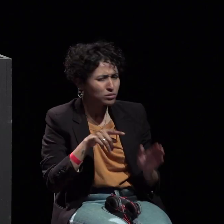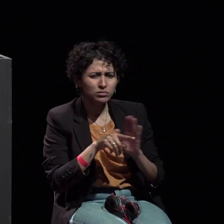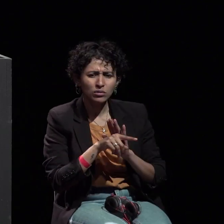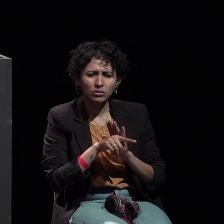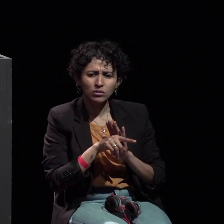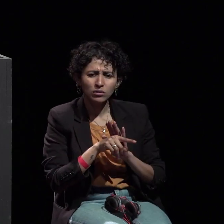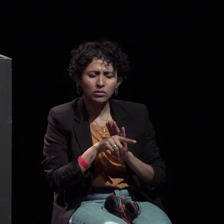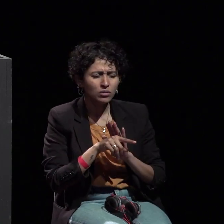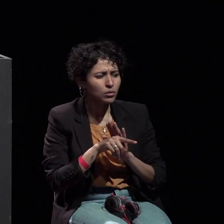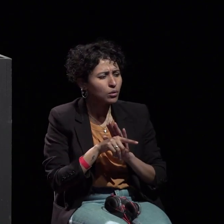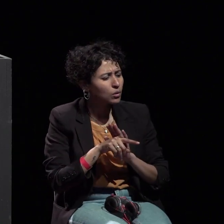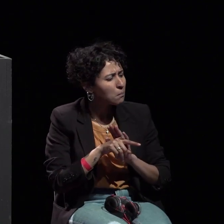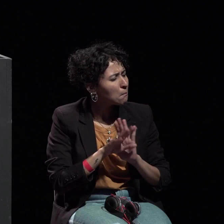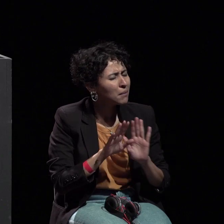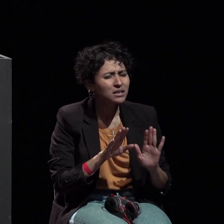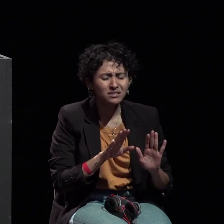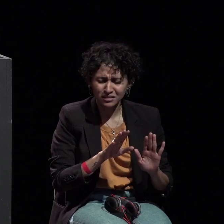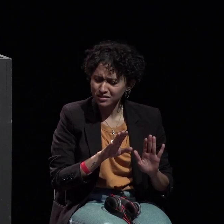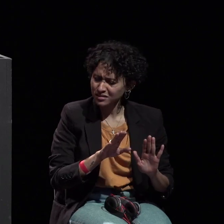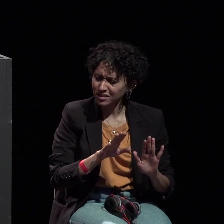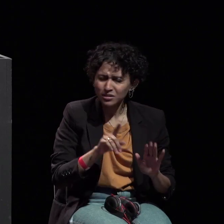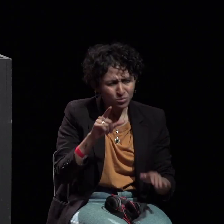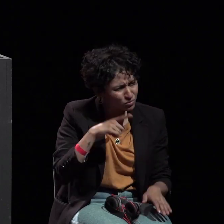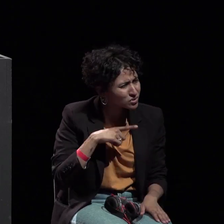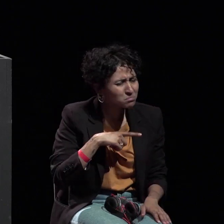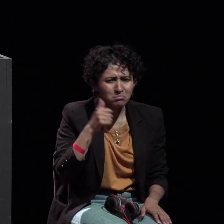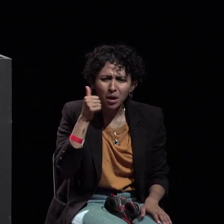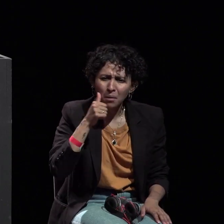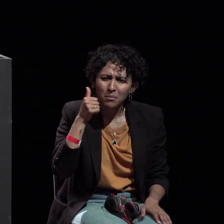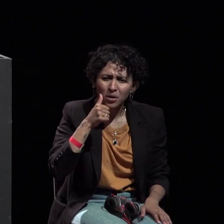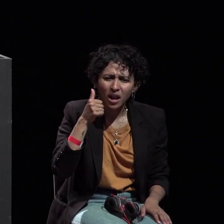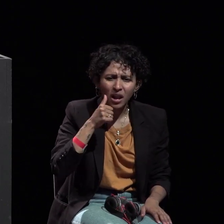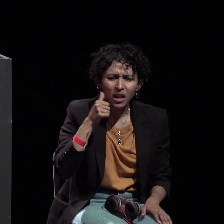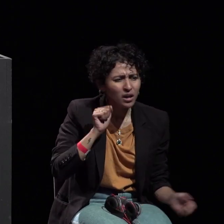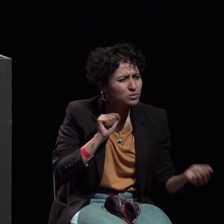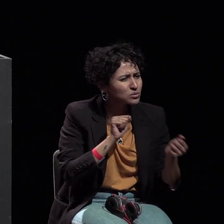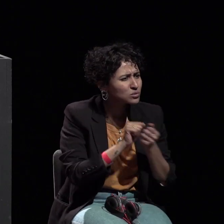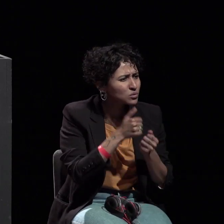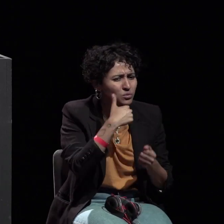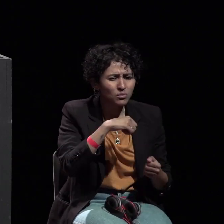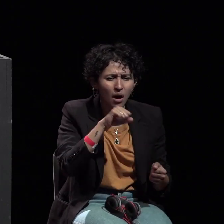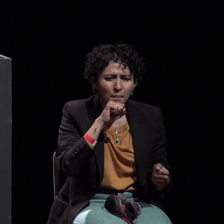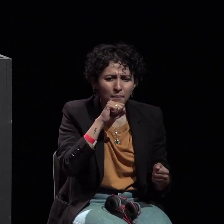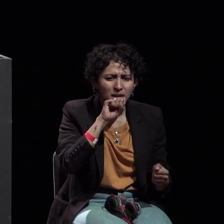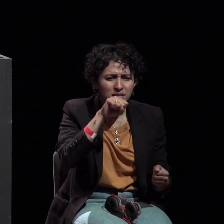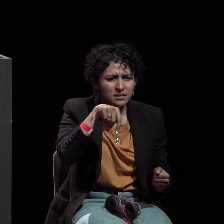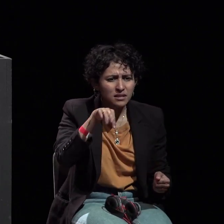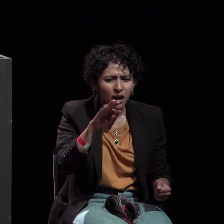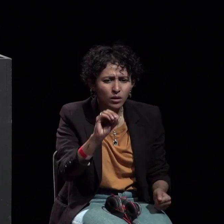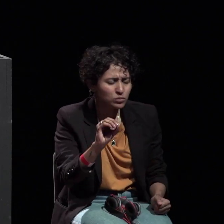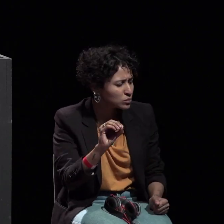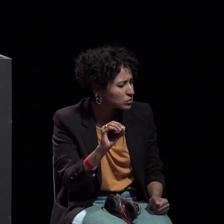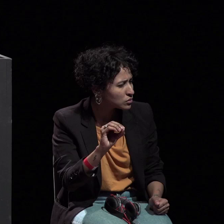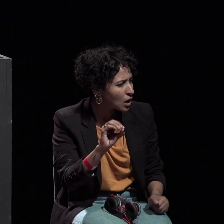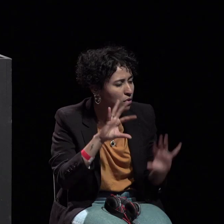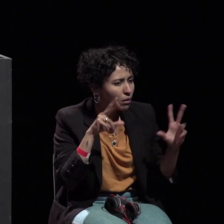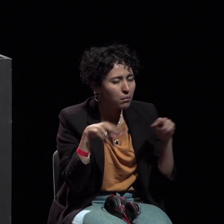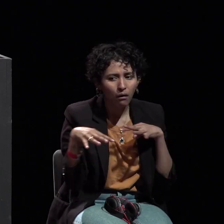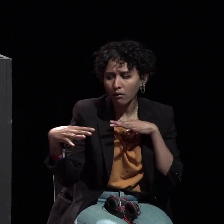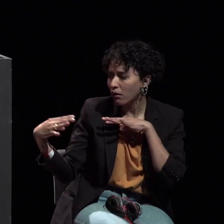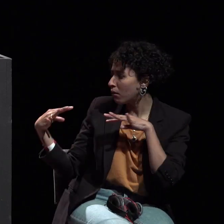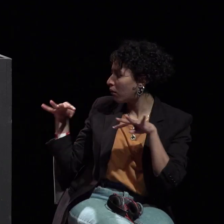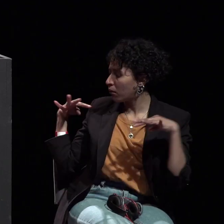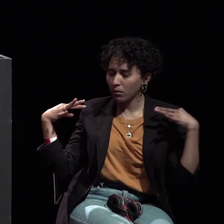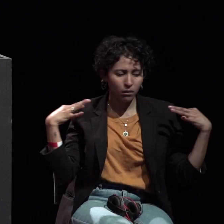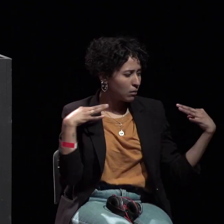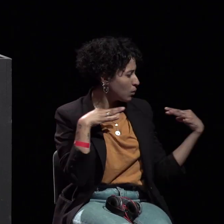de Carvalho: mas não viria uma mãe de santo conosco? Aí todo mundo olha para os bancos, olha para trás. Foi o